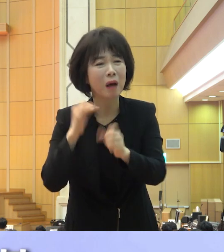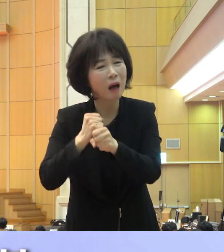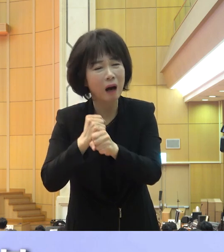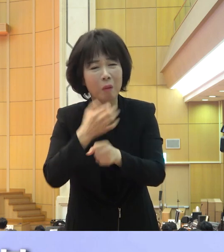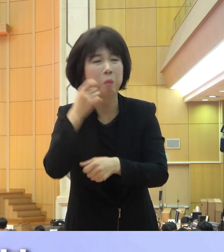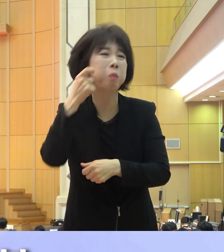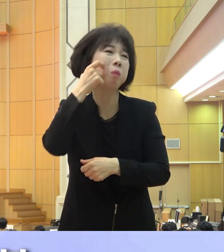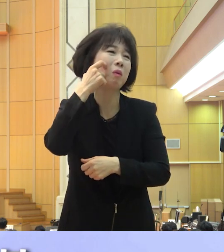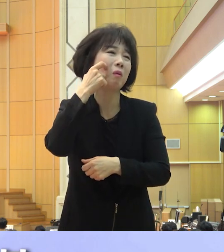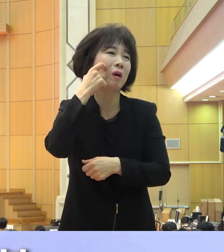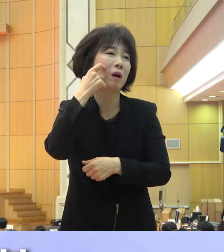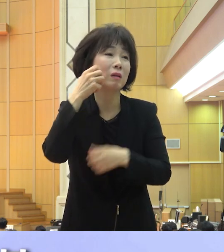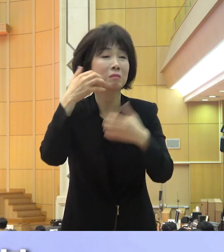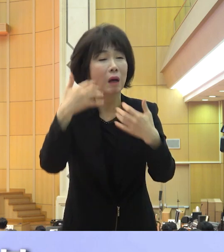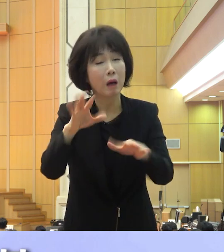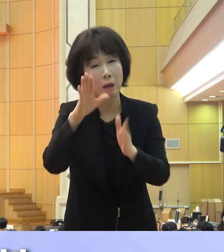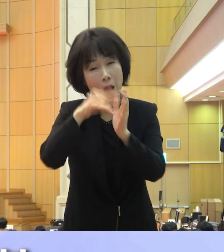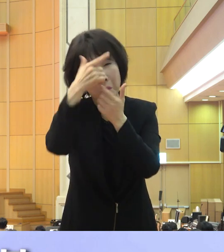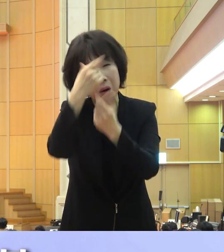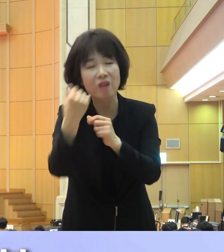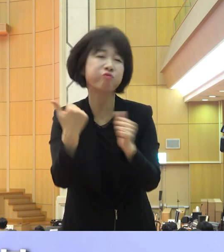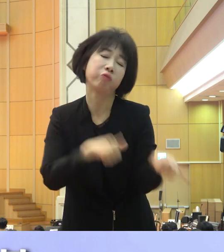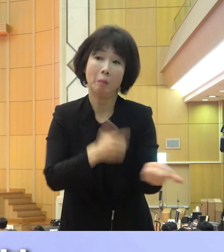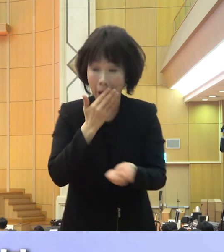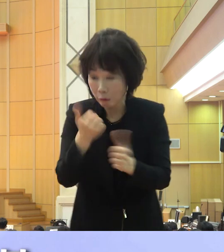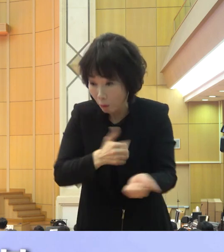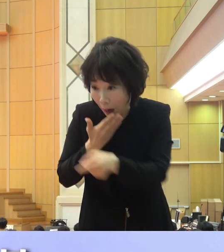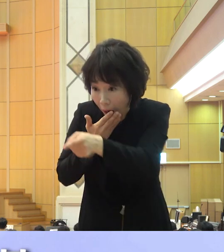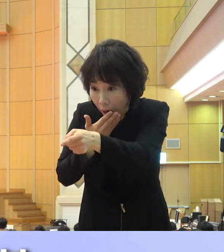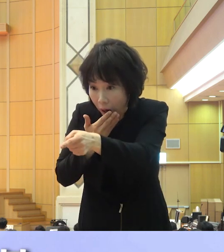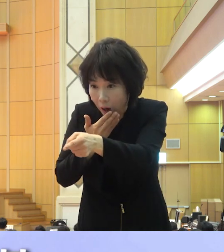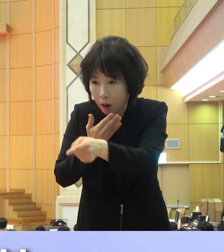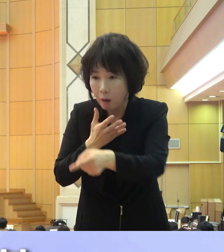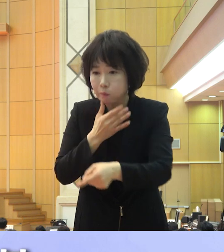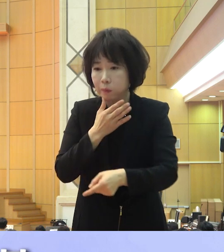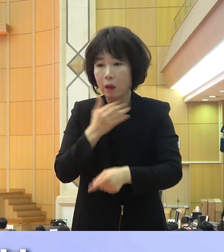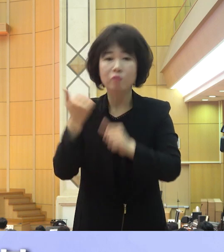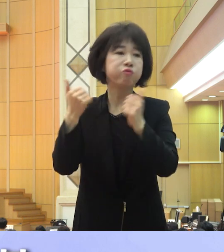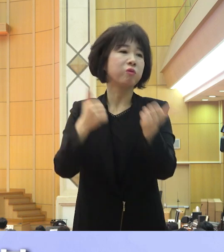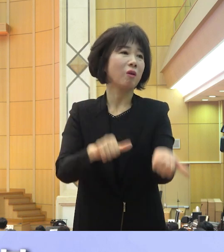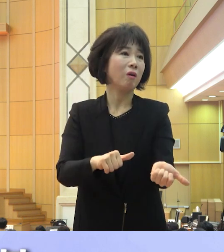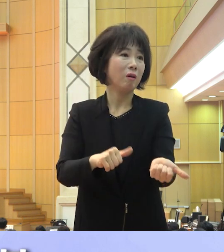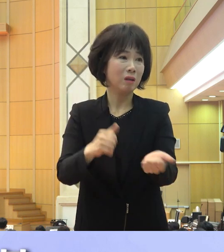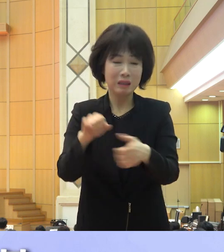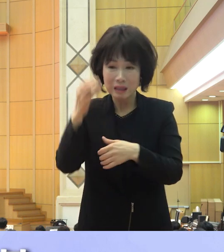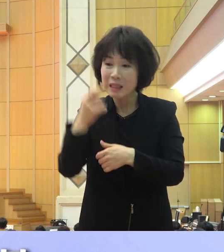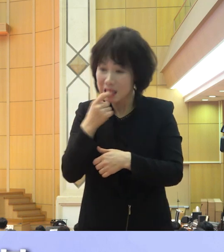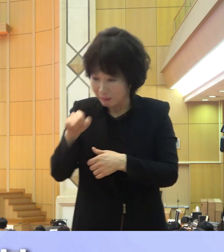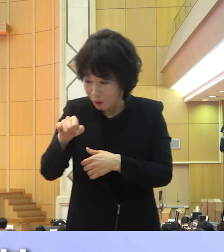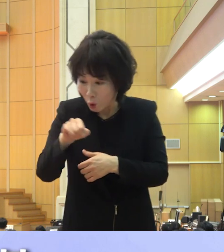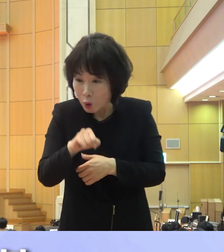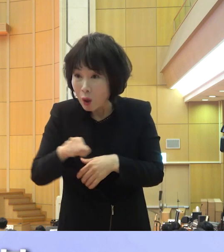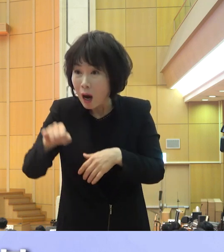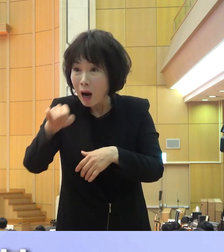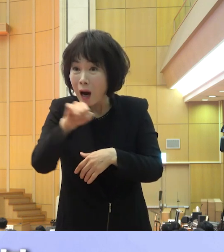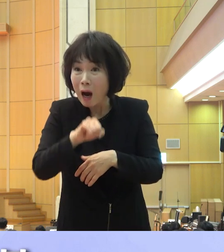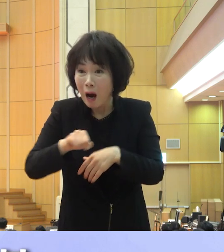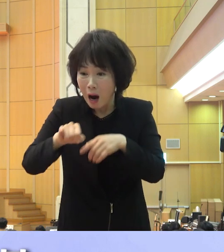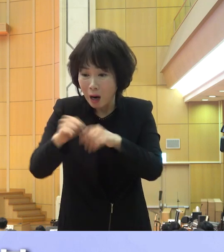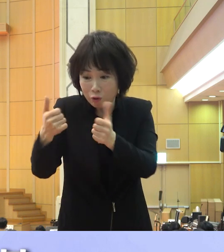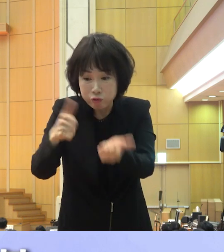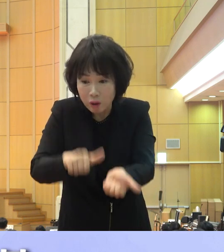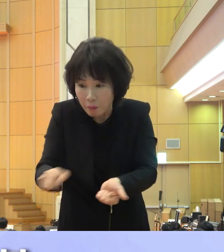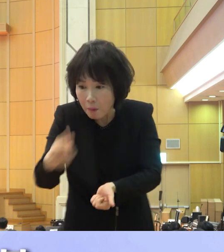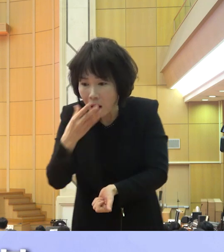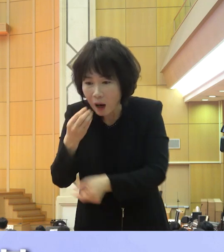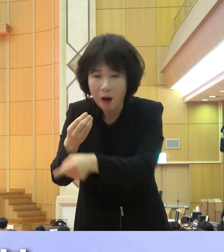생명을 유지하지 못하고 죽어버립니다. 그래가지고 죽어가지고 그 물이 그냥 마치 진흙물처럼 고치에 그냥